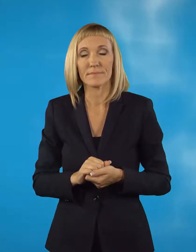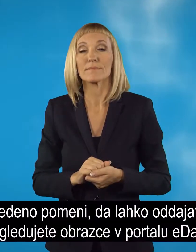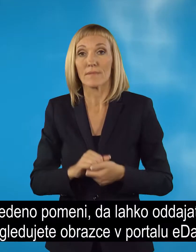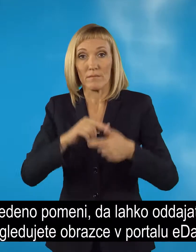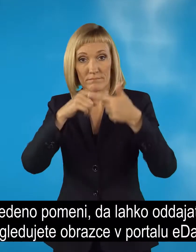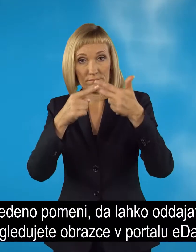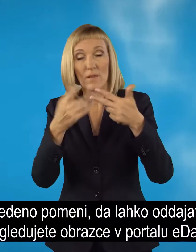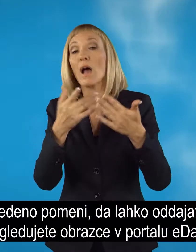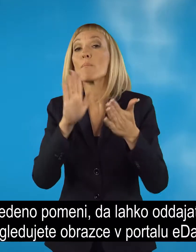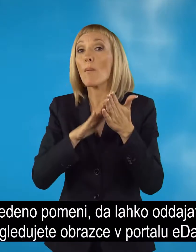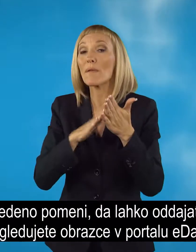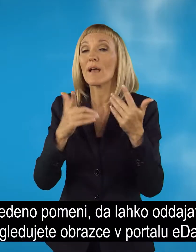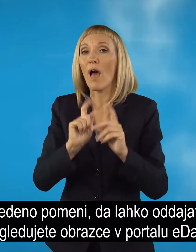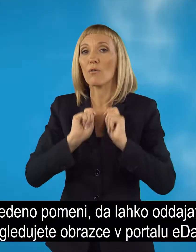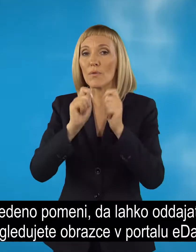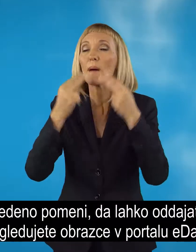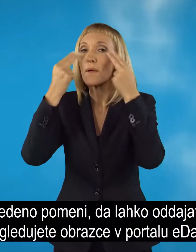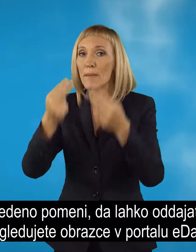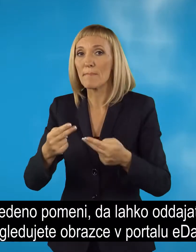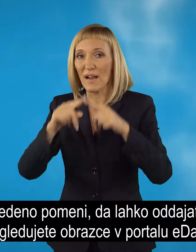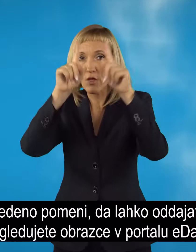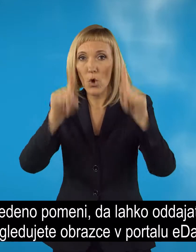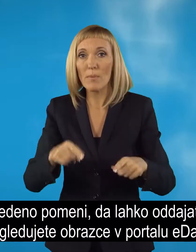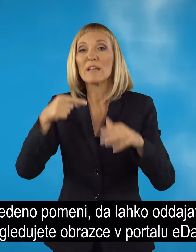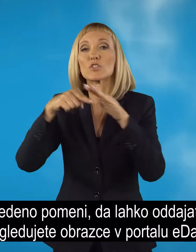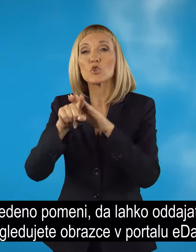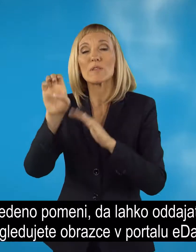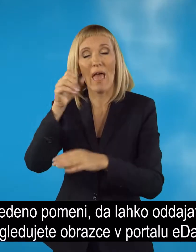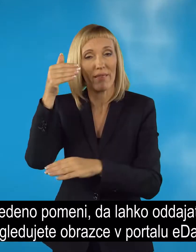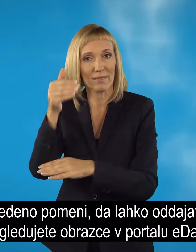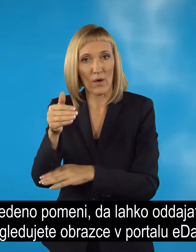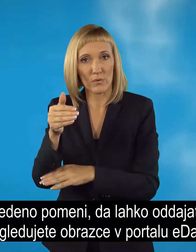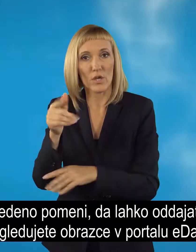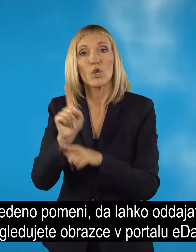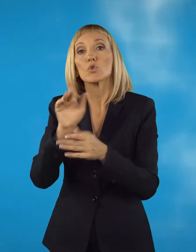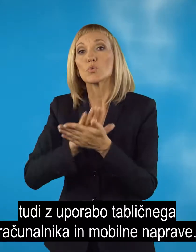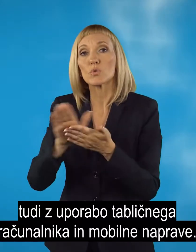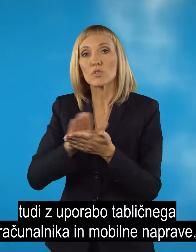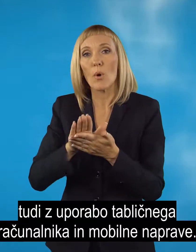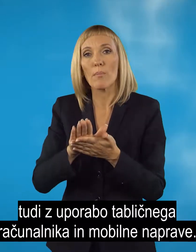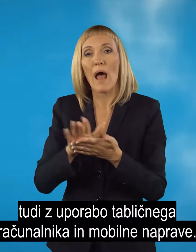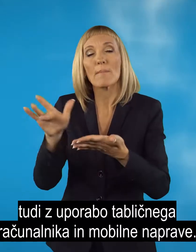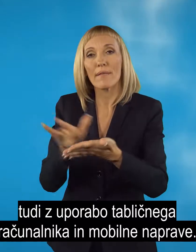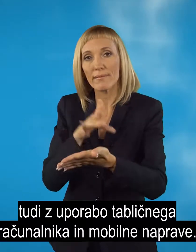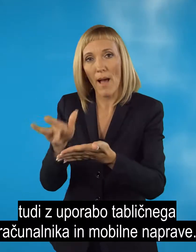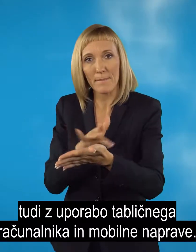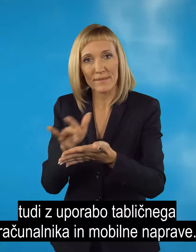Navedeno pomeni, da lahko oddajate in pregledujete obrazce v portalu E-davki tudi z uporabo tabličnega